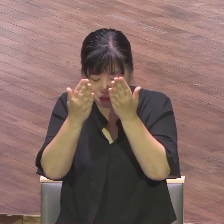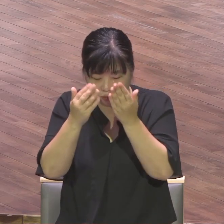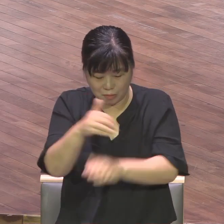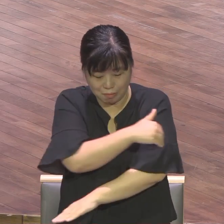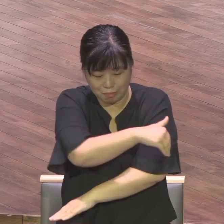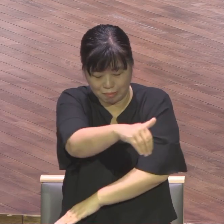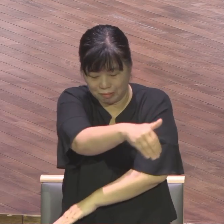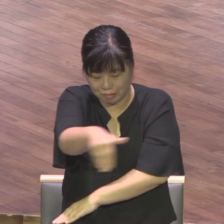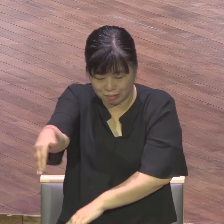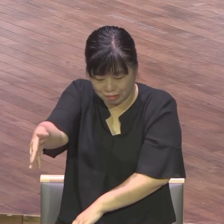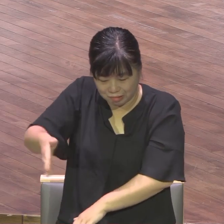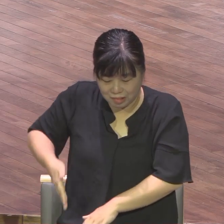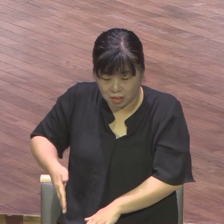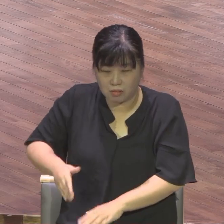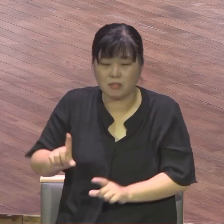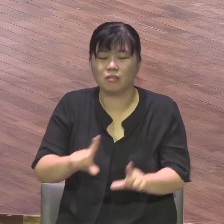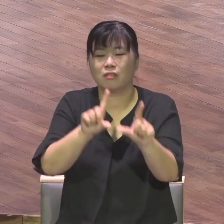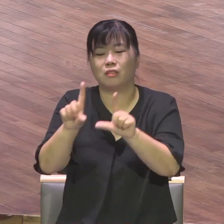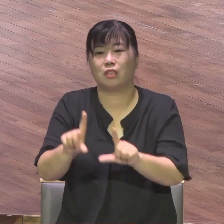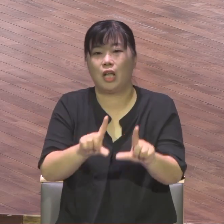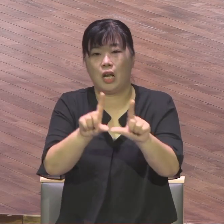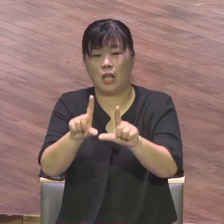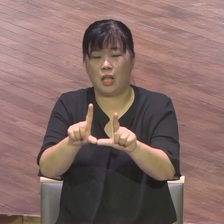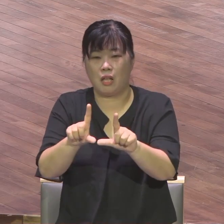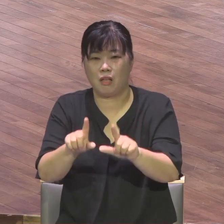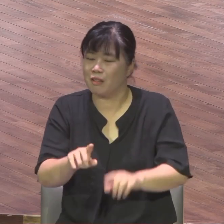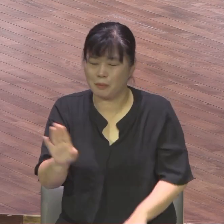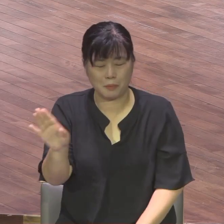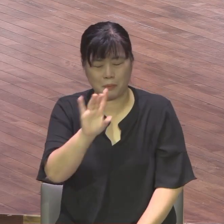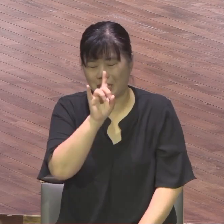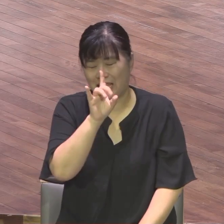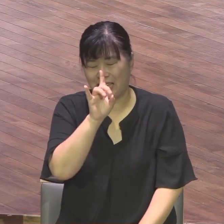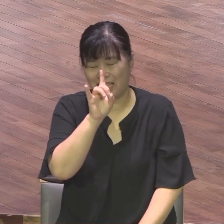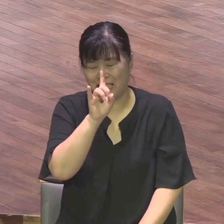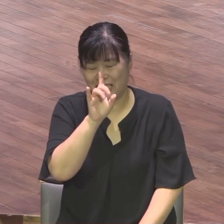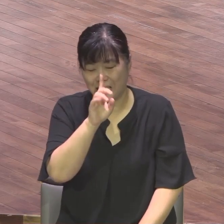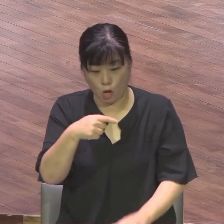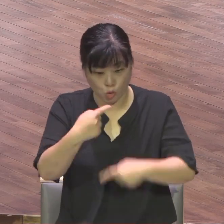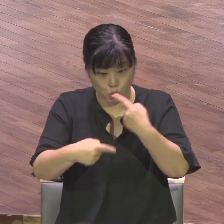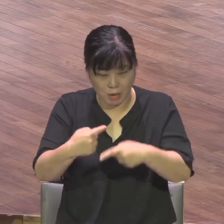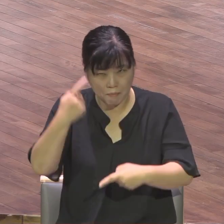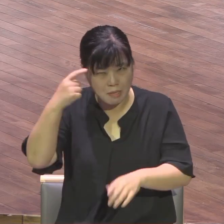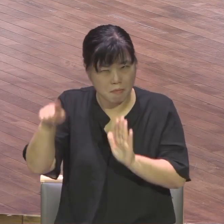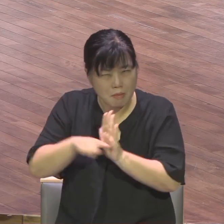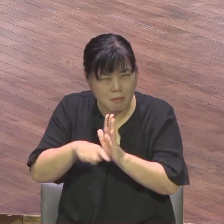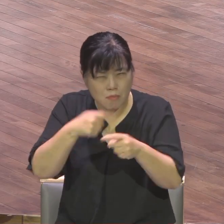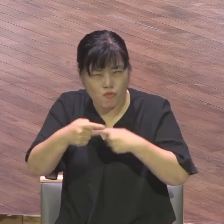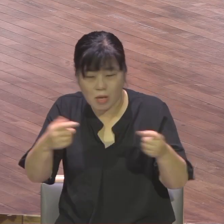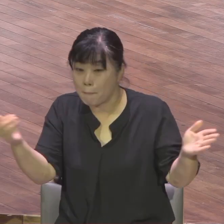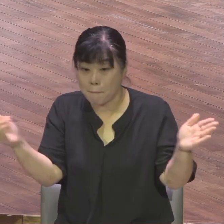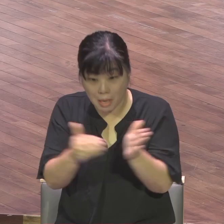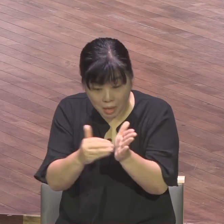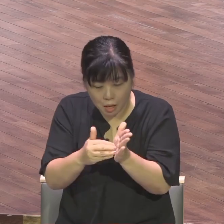제목처럼 편견을 완전 아웃시켜버리는 시간 되기 바랍니다. 편견 아웃시켜요.